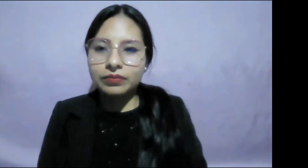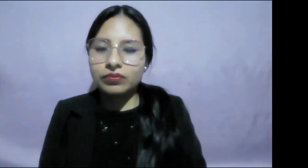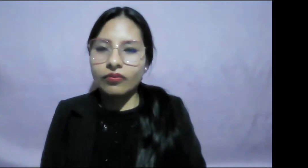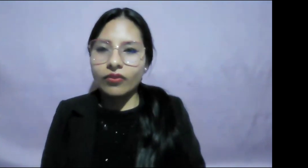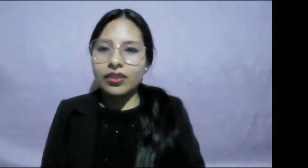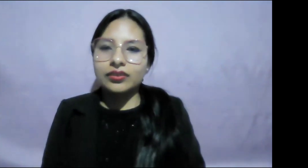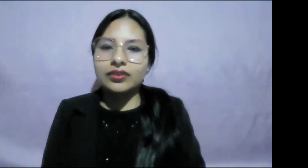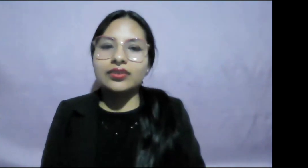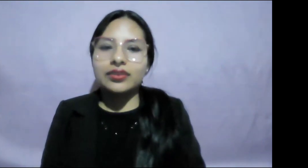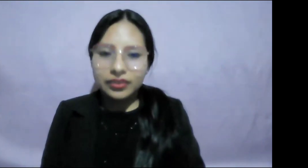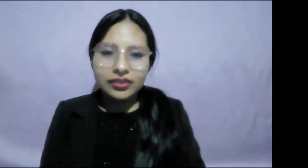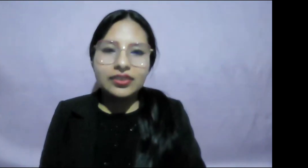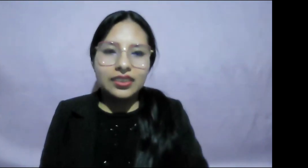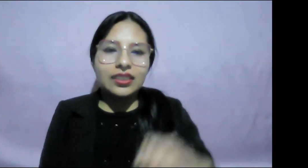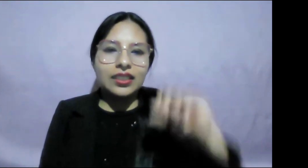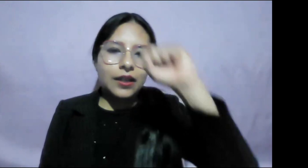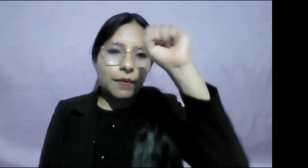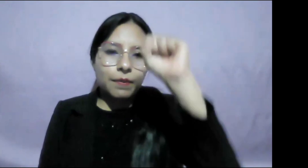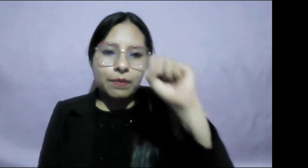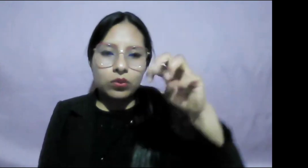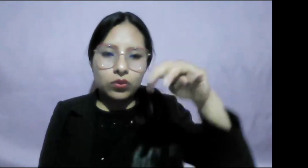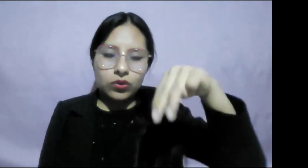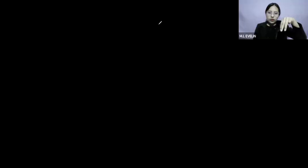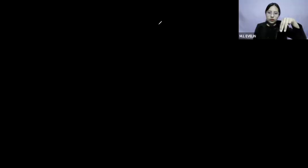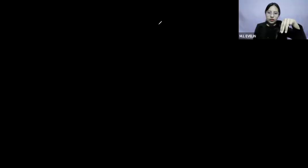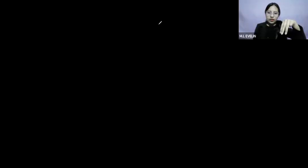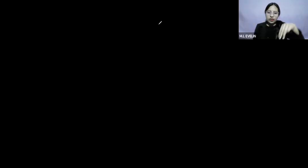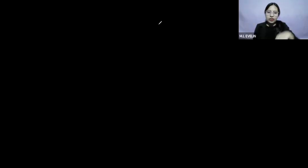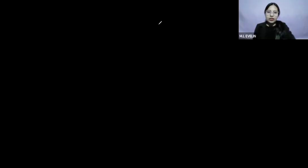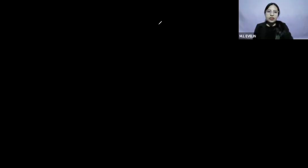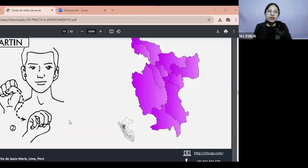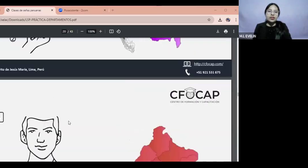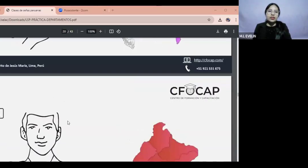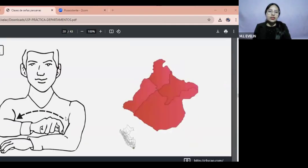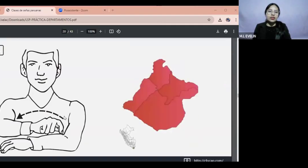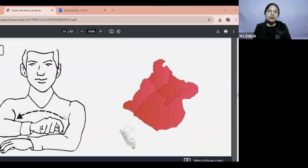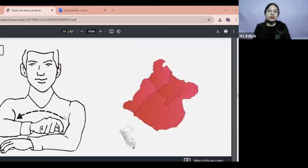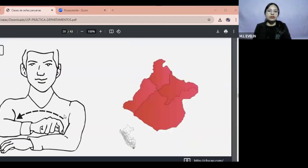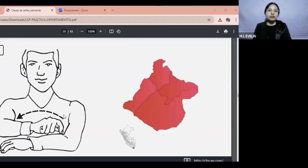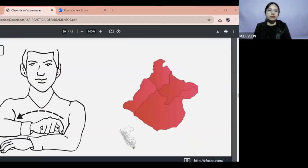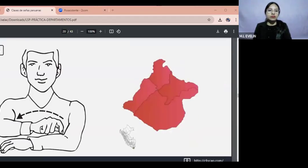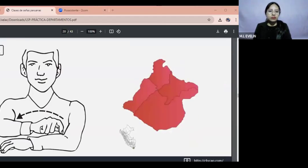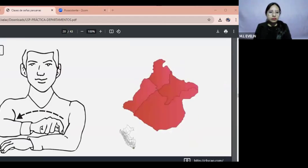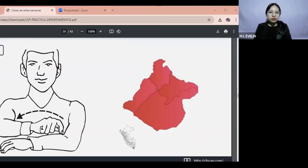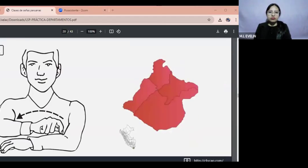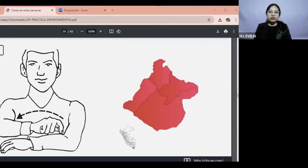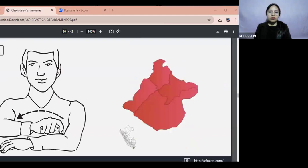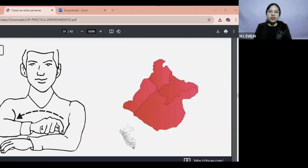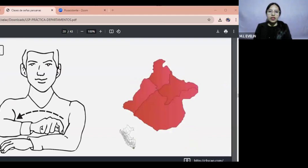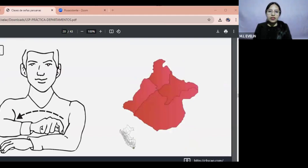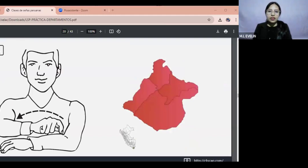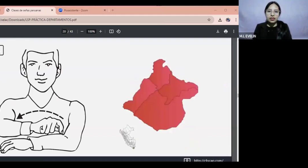muy bien San Martin muy bien nos vamos ahora